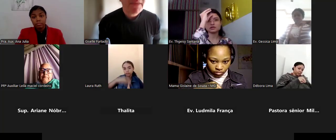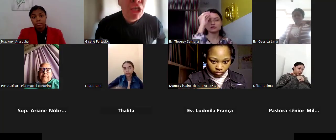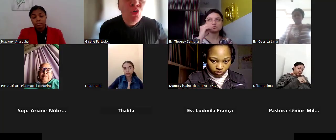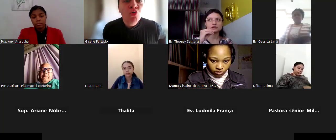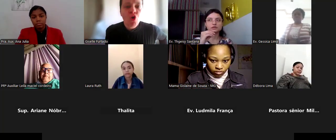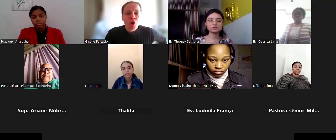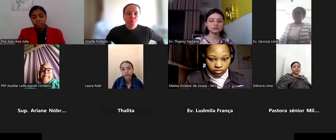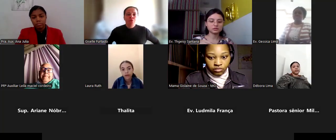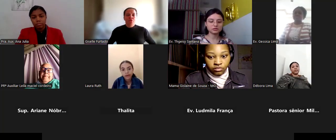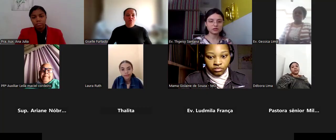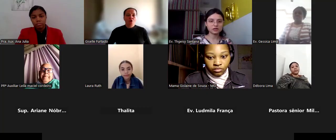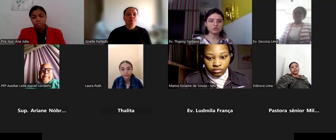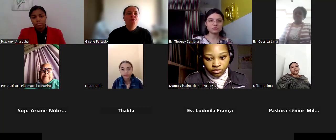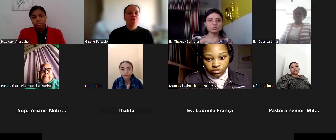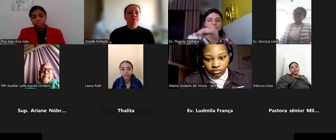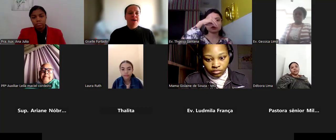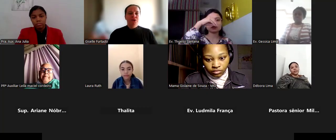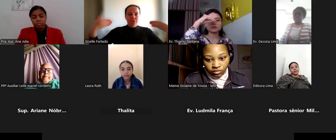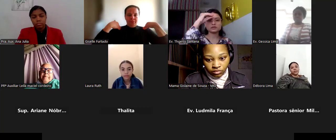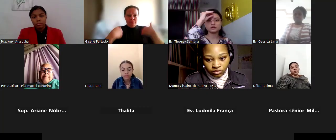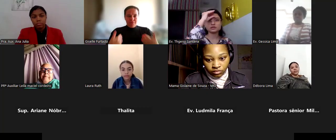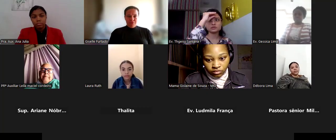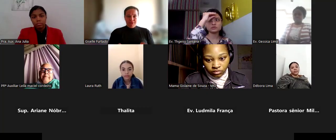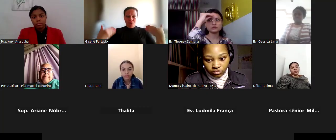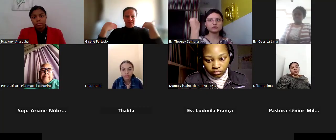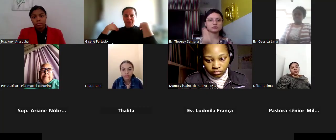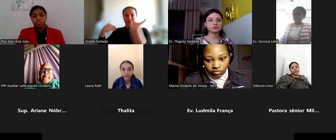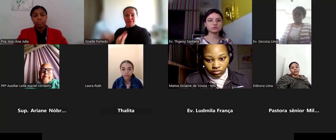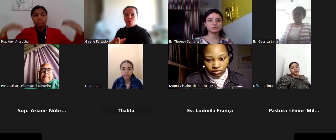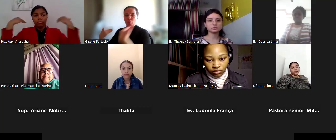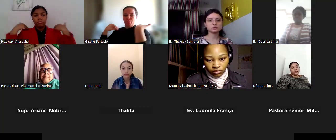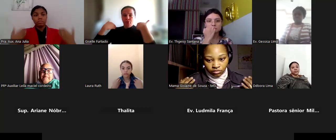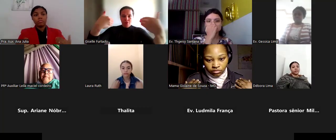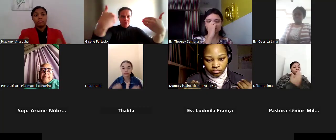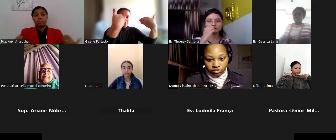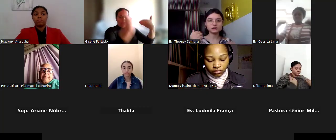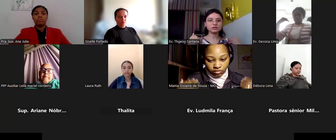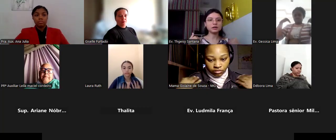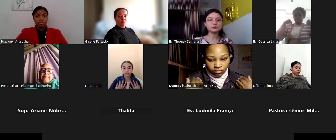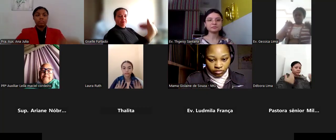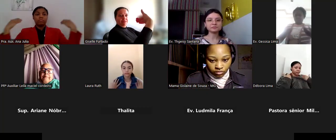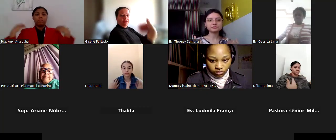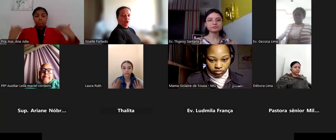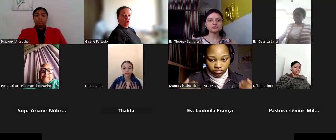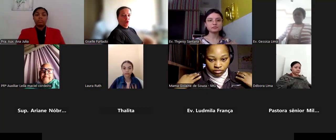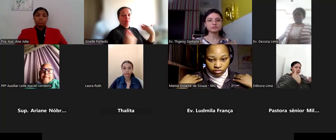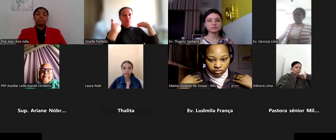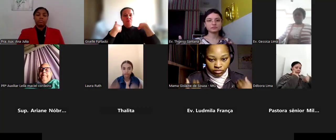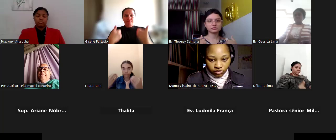E o corpo humano, você mostra. Corpo. Ou com a mão assim, corpo, ou